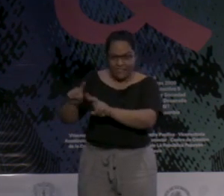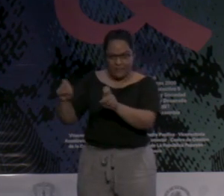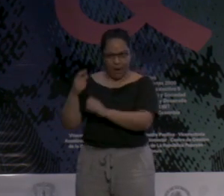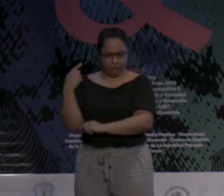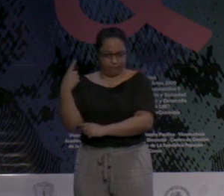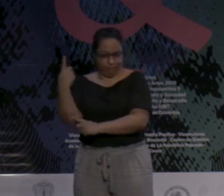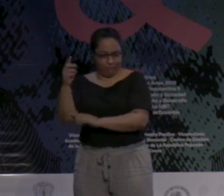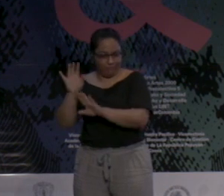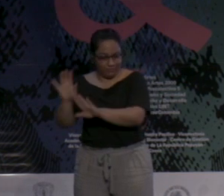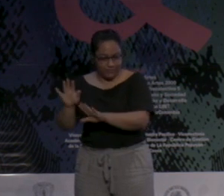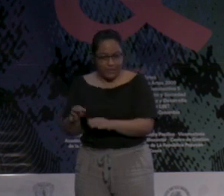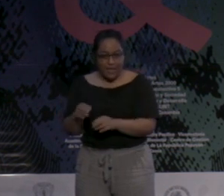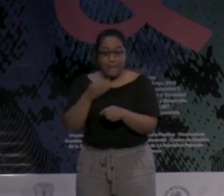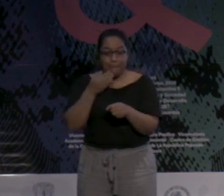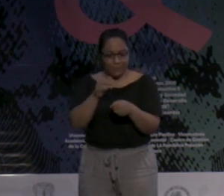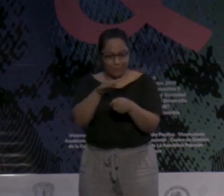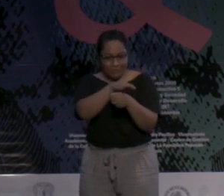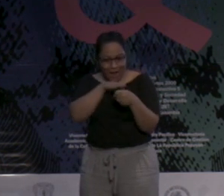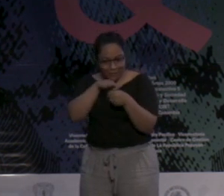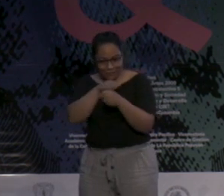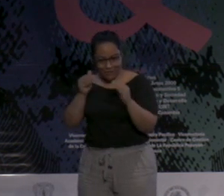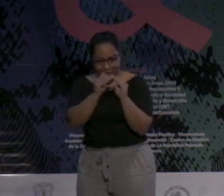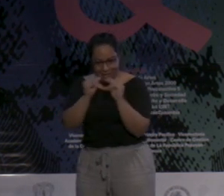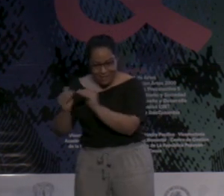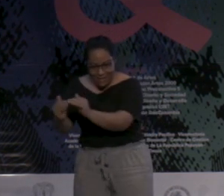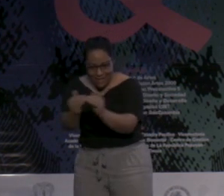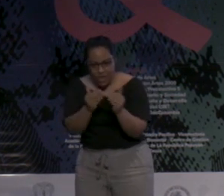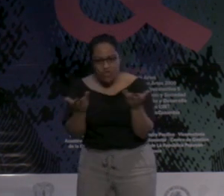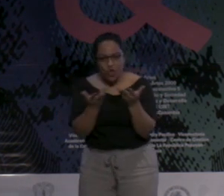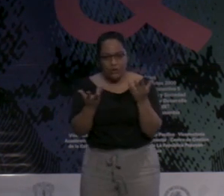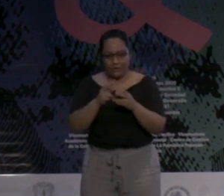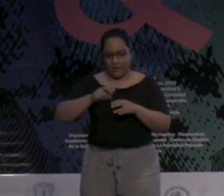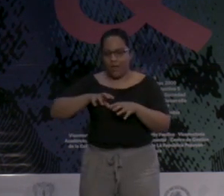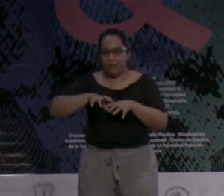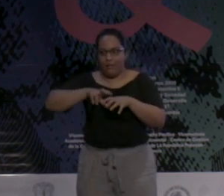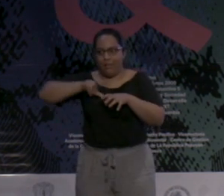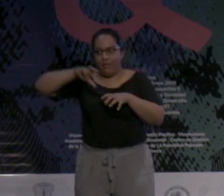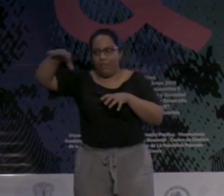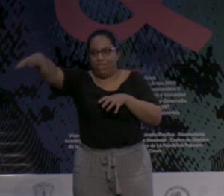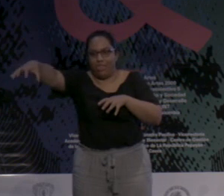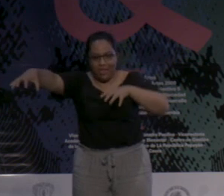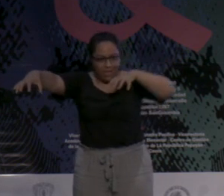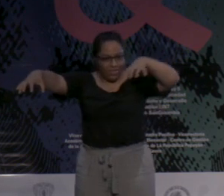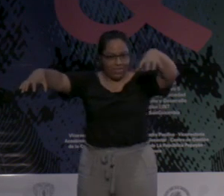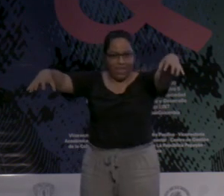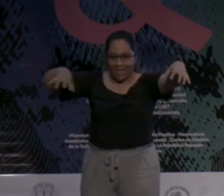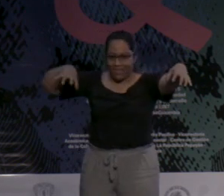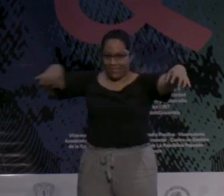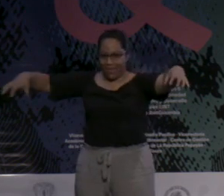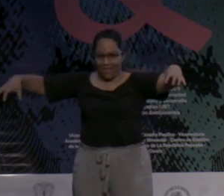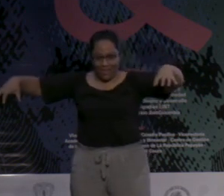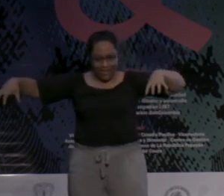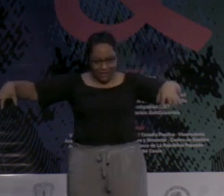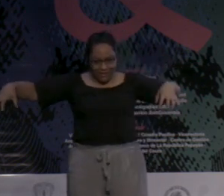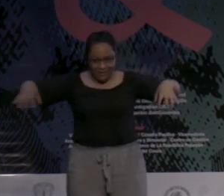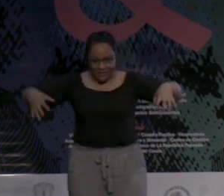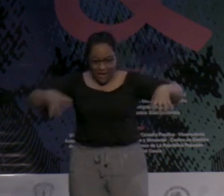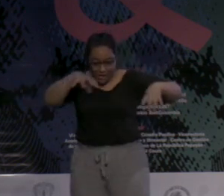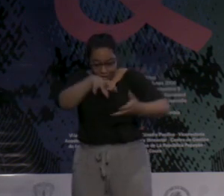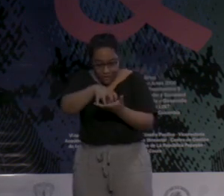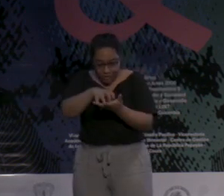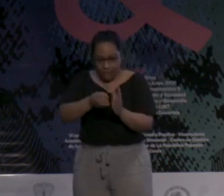polémicas, los barrios de interés social son construidos en las periferias de nuestras ciudades, en lotes muy externos, donde quedan ubicados en